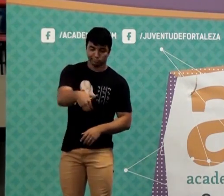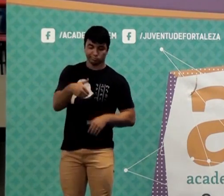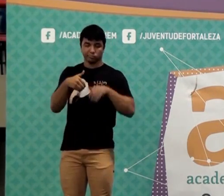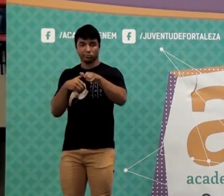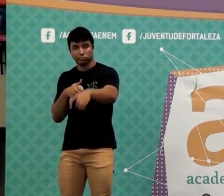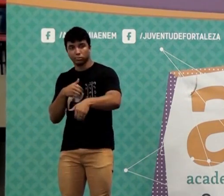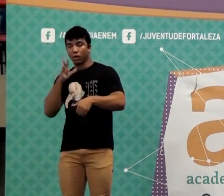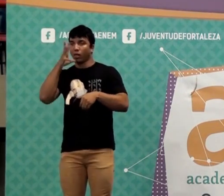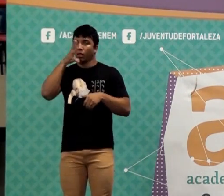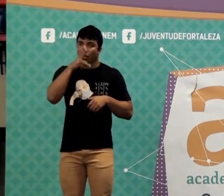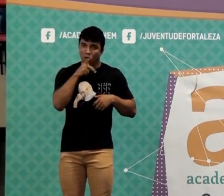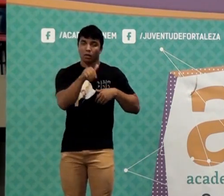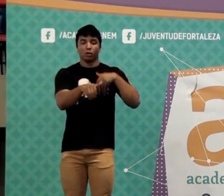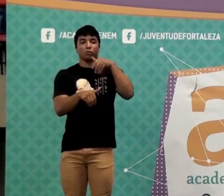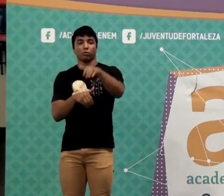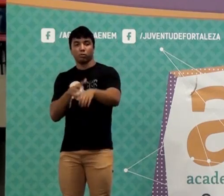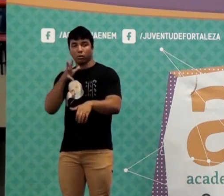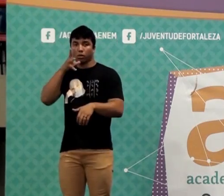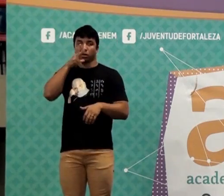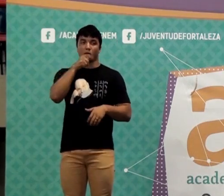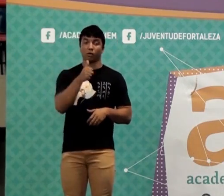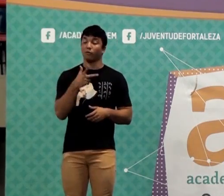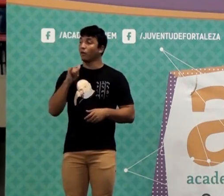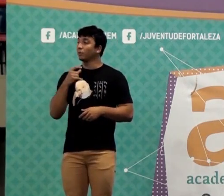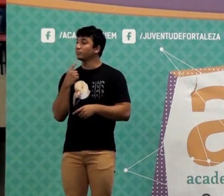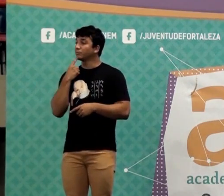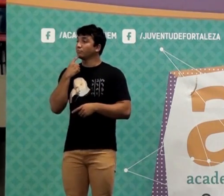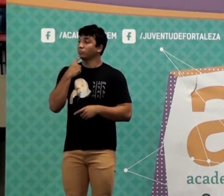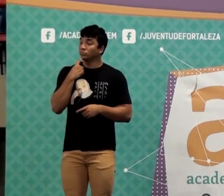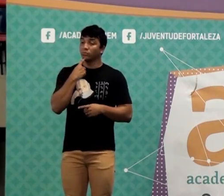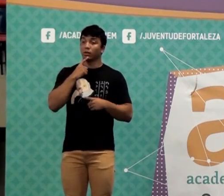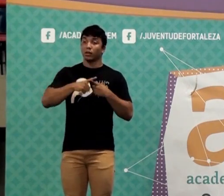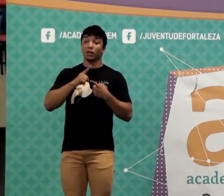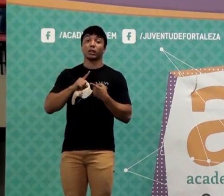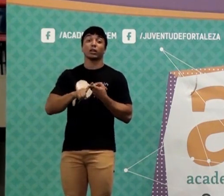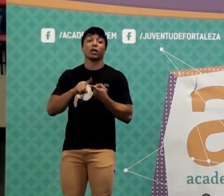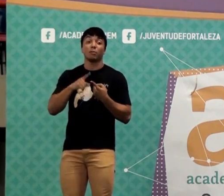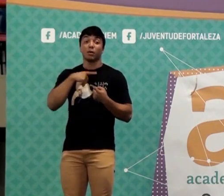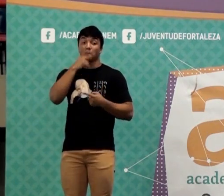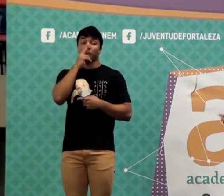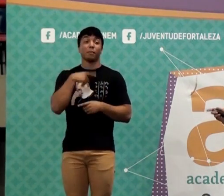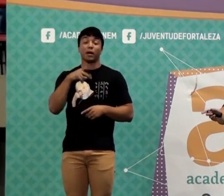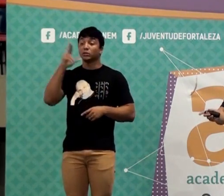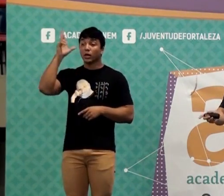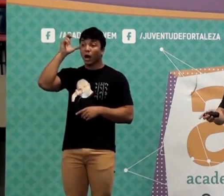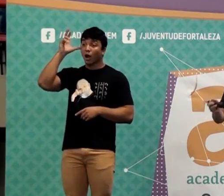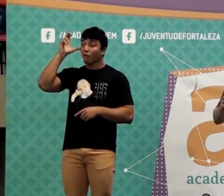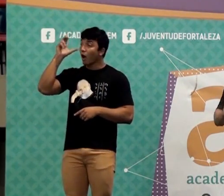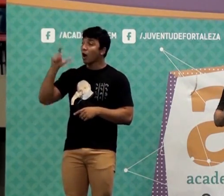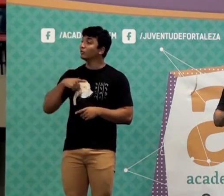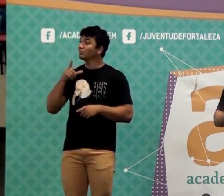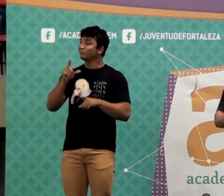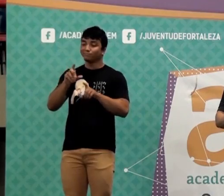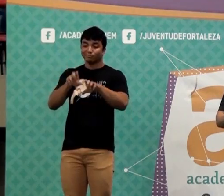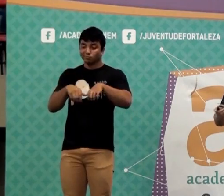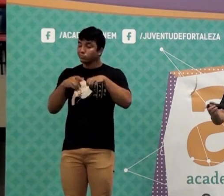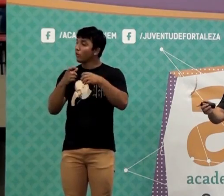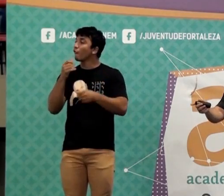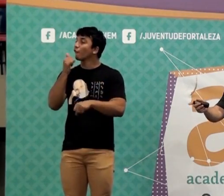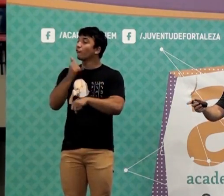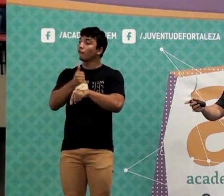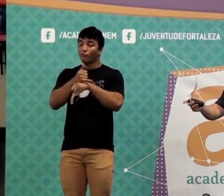Vai demorar, vai produzir pouco, tá certo? Os cavalos não têm ferradura. Como os cavalos não têm ferradura,